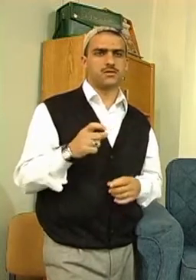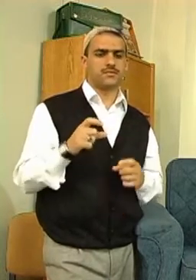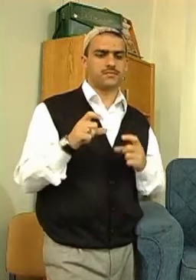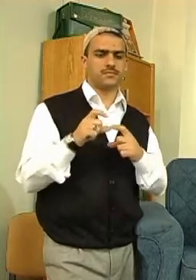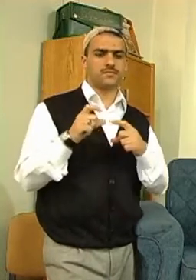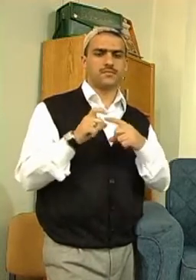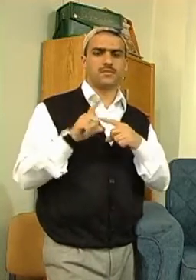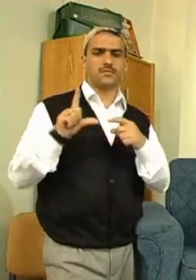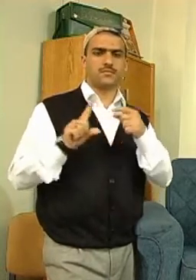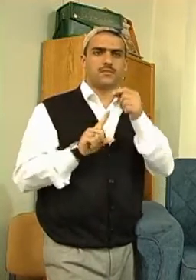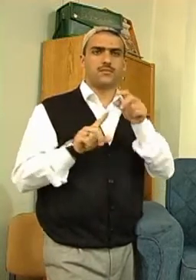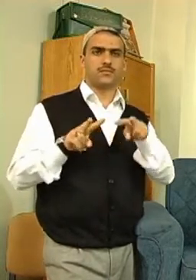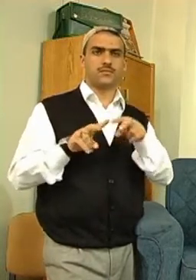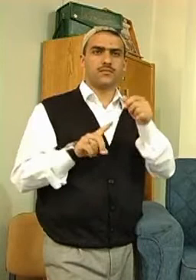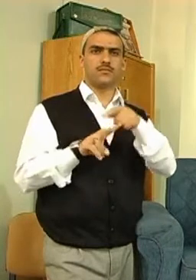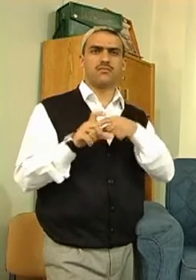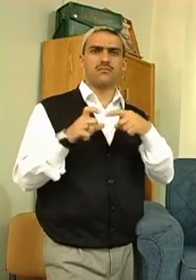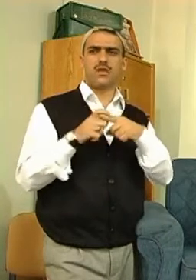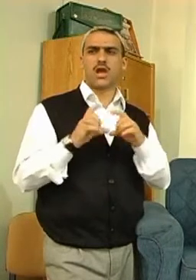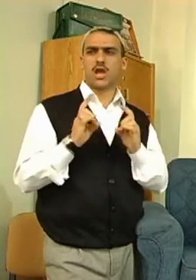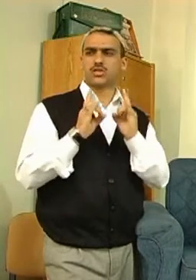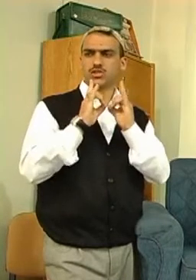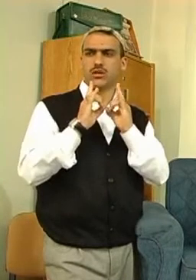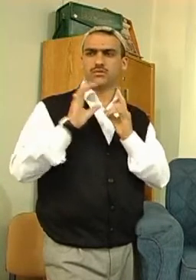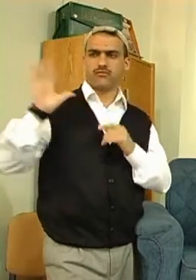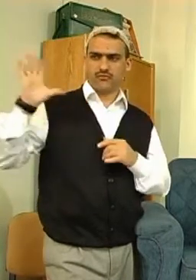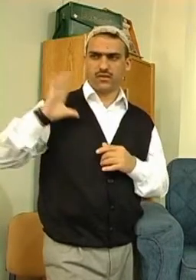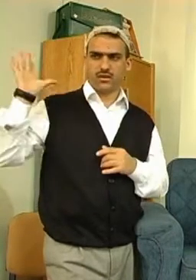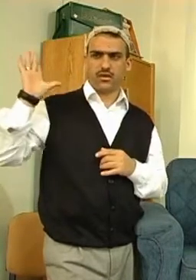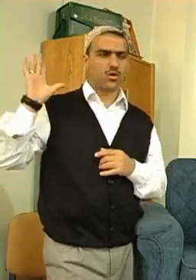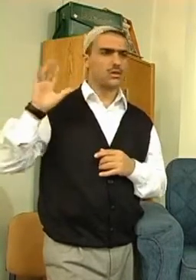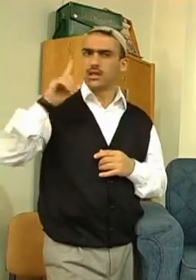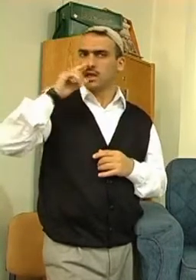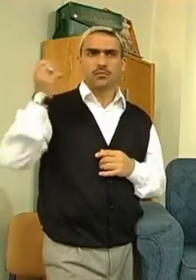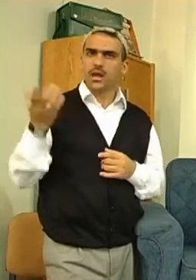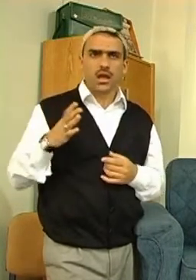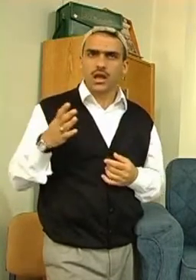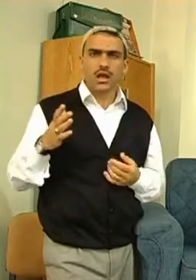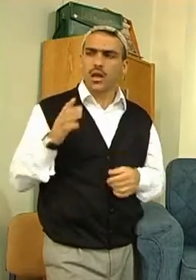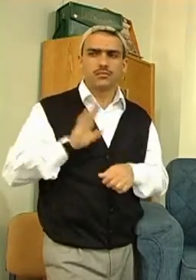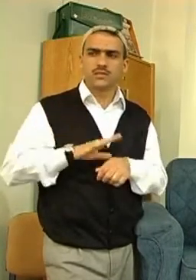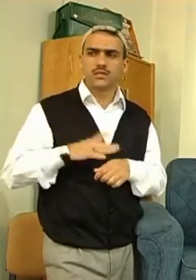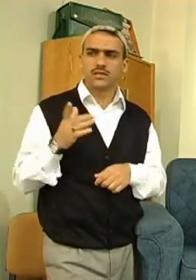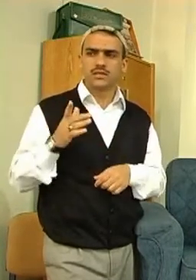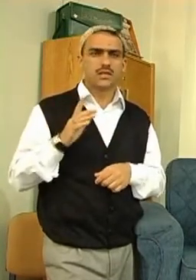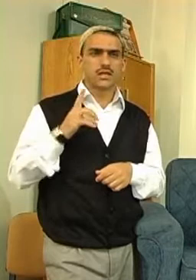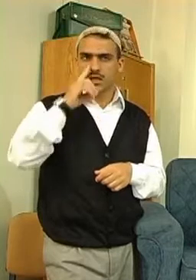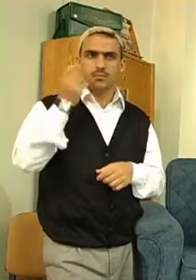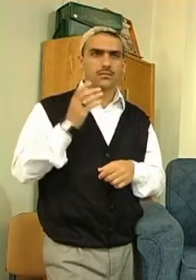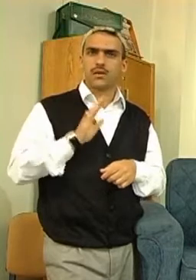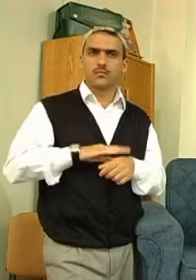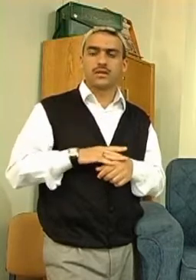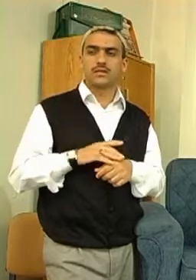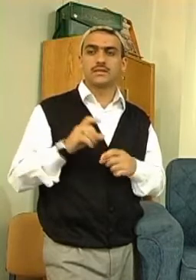Selimiye'yi Sinan'a nispet ediyoruz. Selimiye Sinan'ın eseridir. Buna nispet deniyor. Biz nispet ediyoruz.